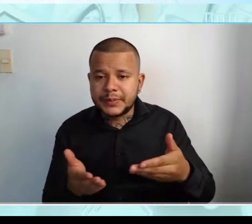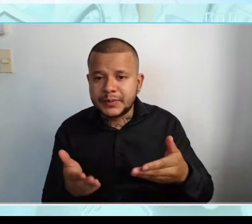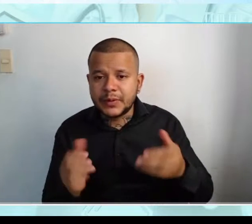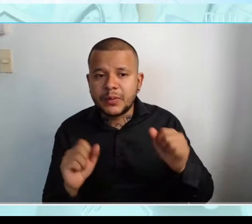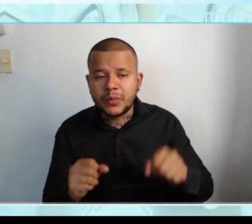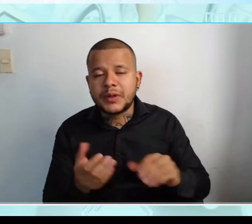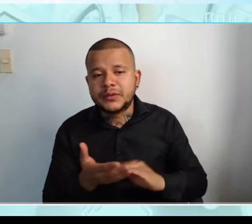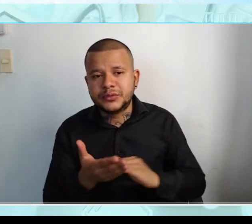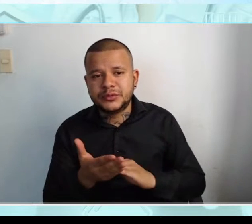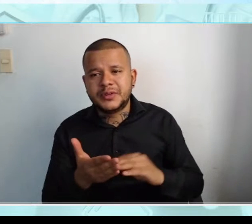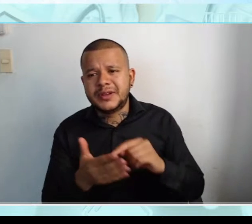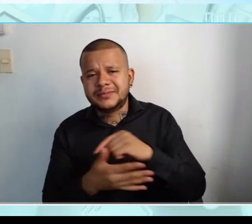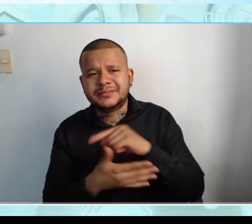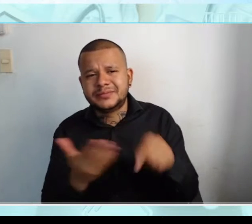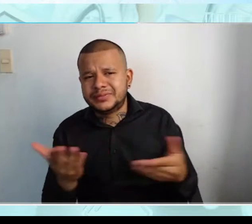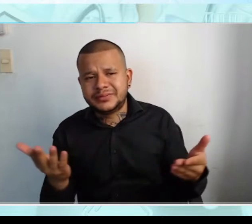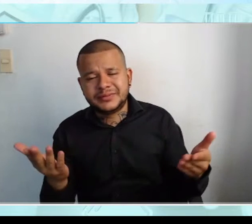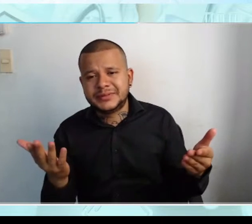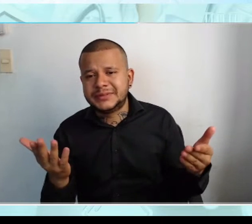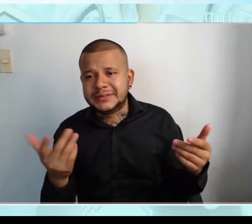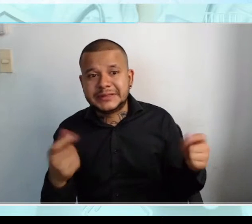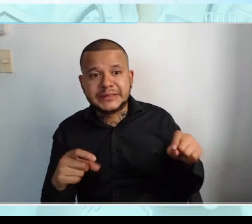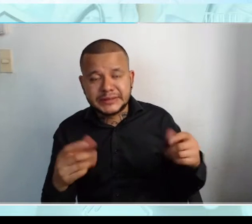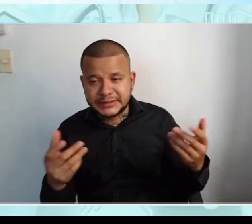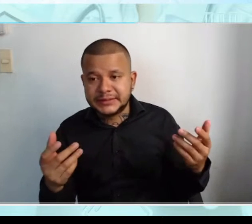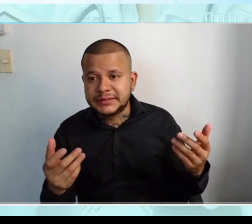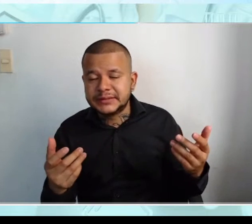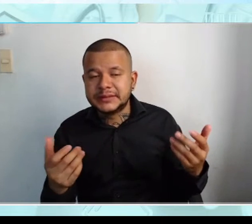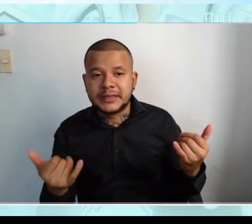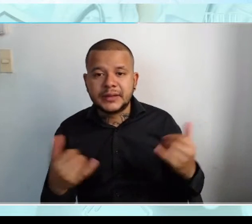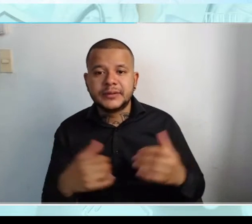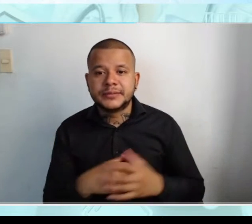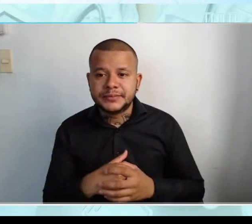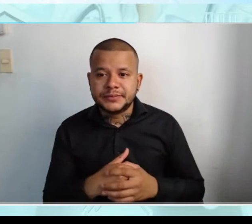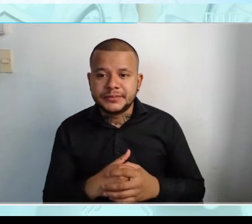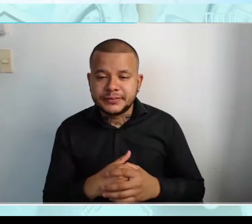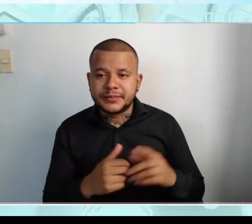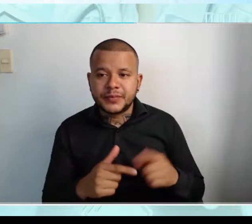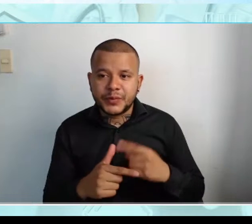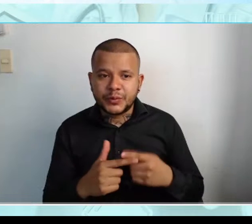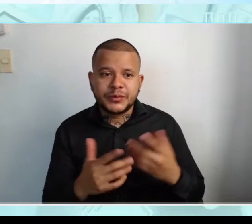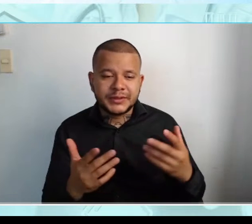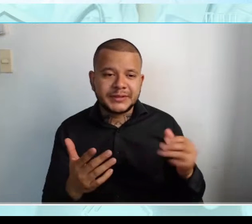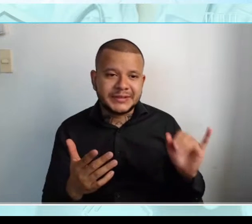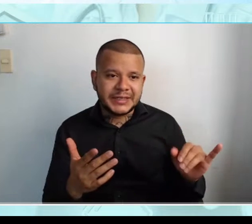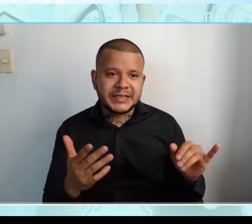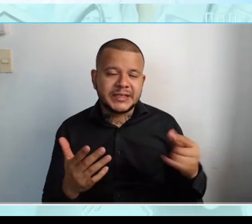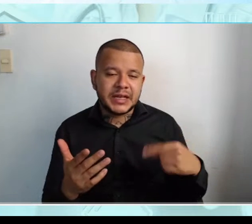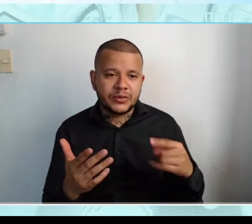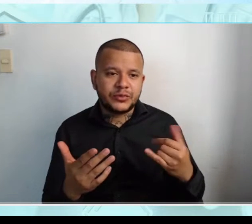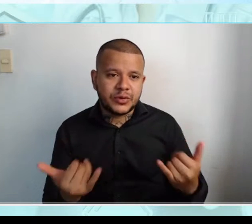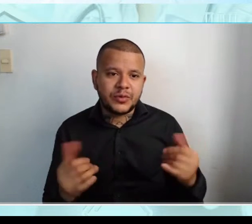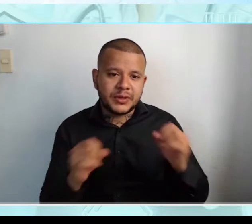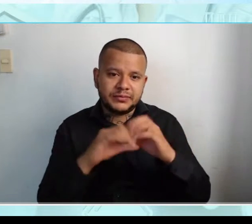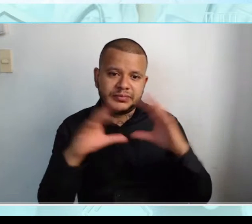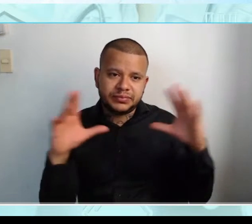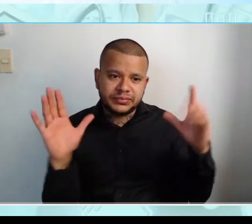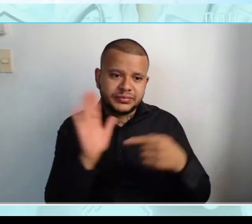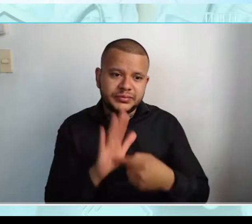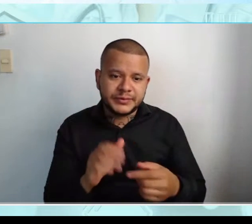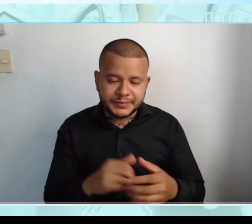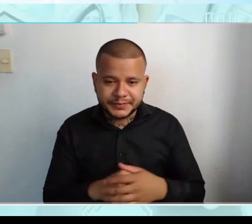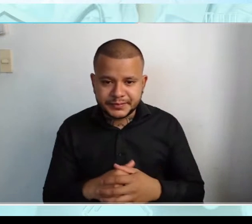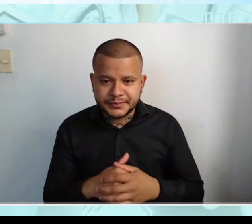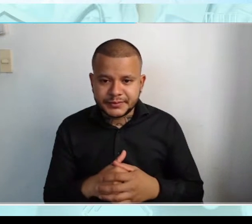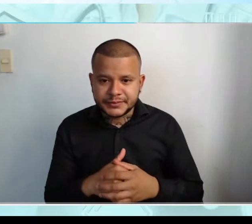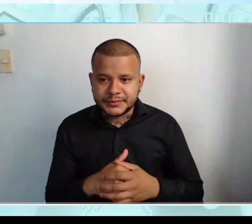a toda esta demanda insatisfecha que tenemos en este momento. Entonces, ese, digamos, es el panorama que podemos expresar desde Antioquia en este